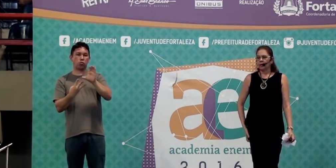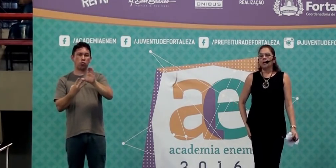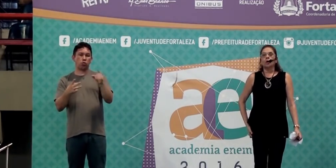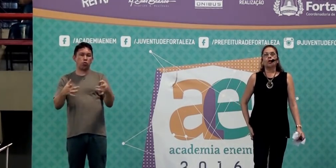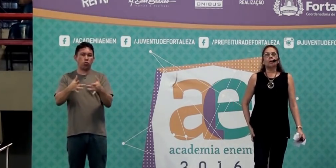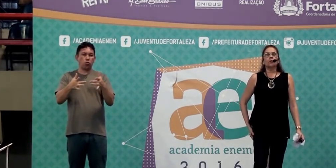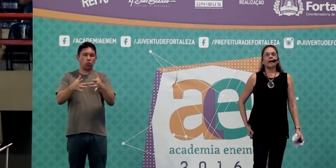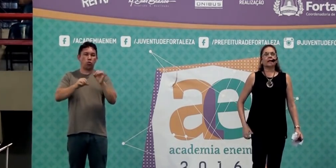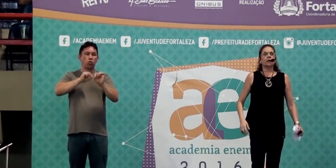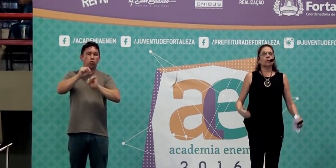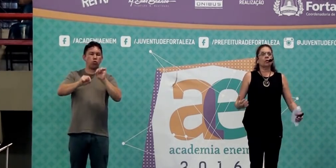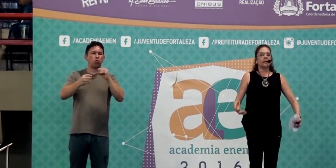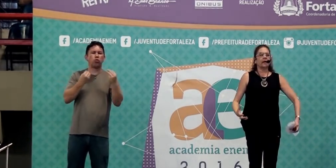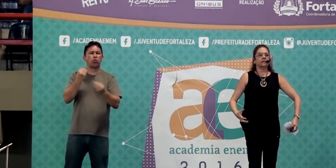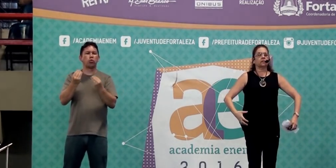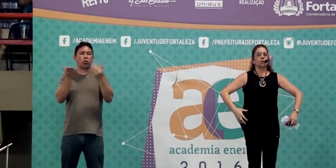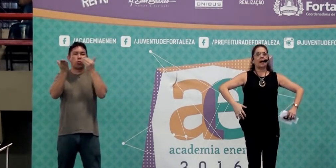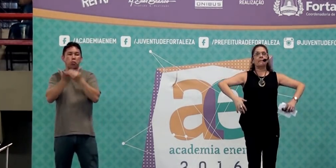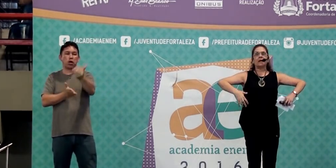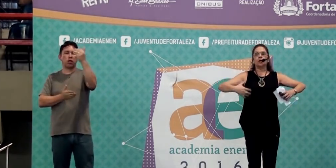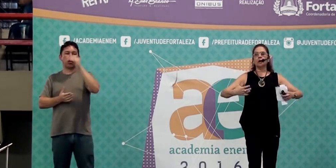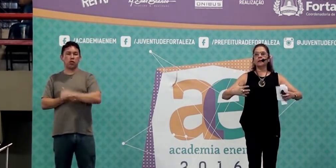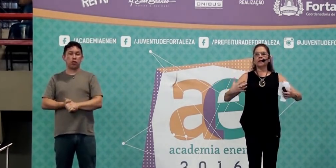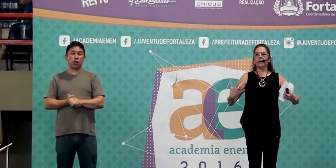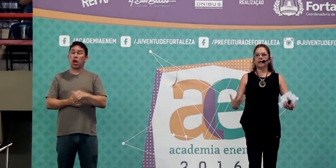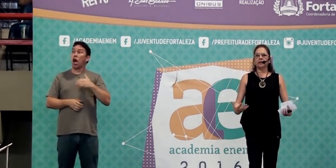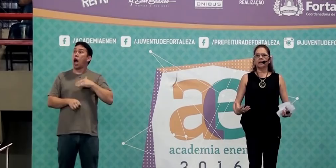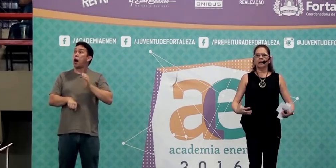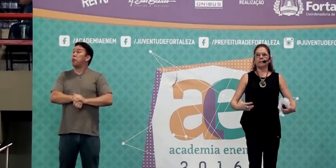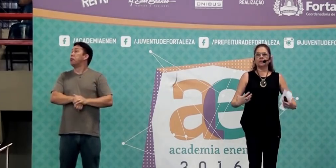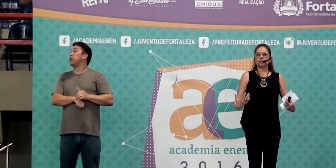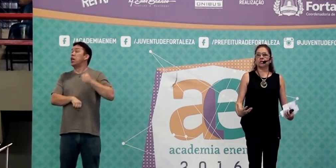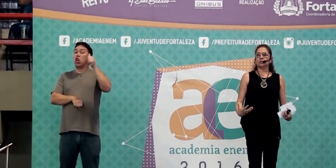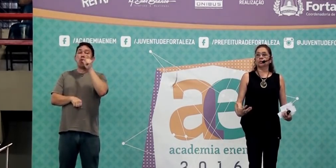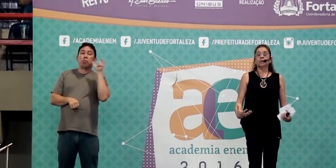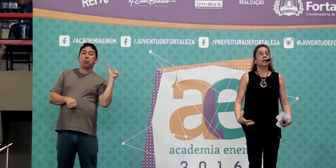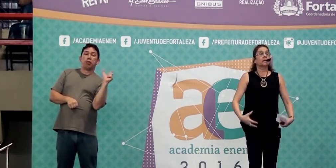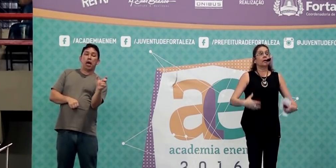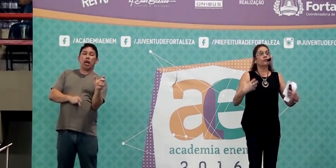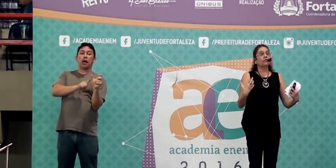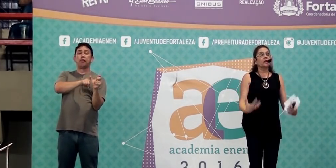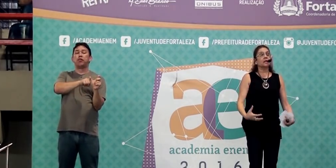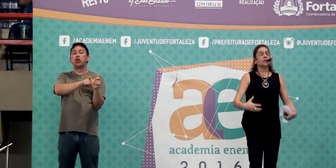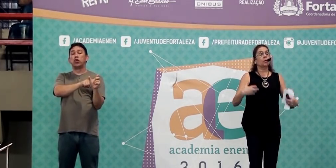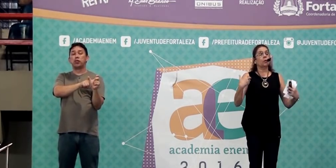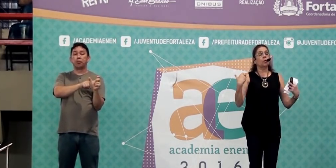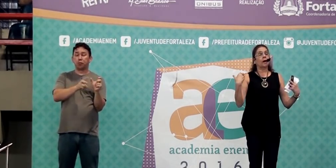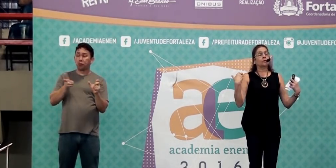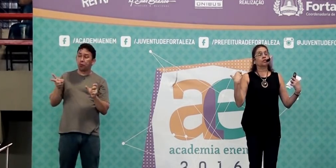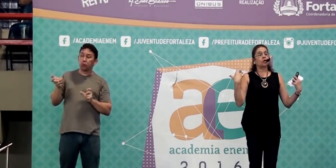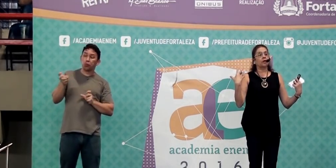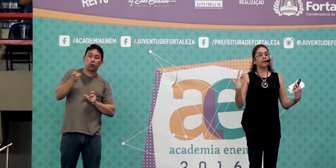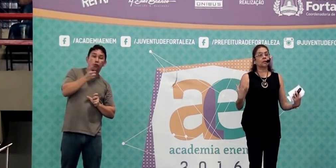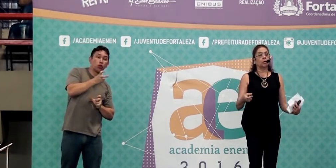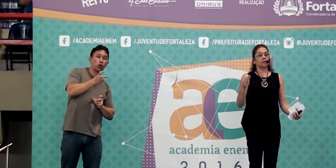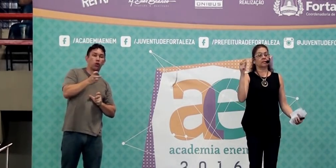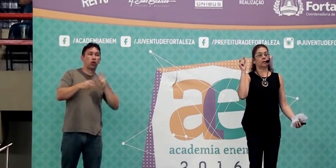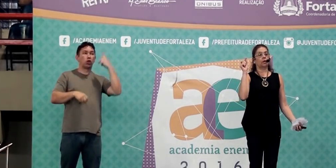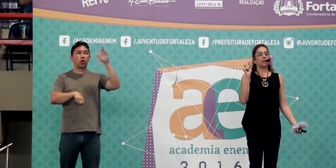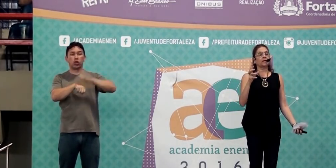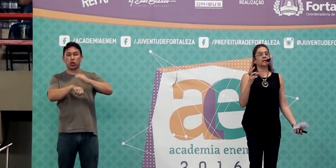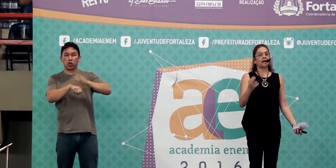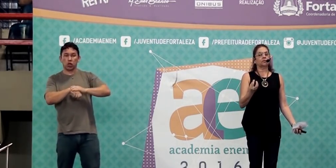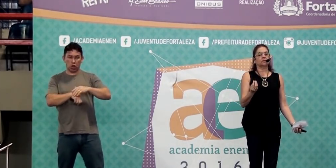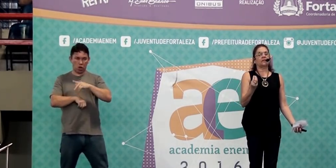aqui. Como é que eu começo? A melhor maneira, repetindo, que eu vi que os corretores